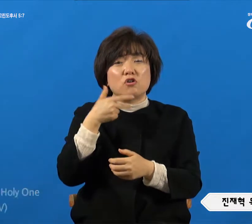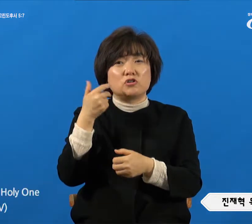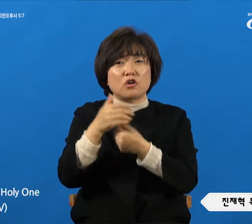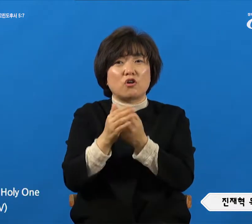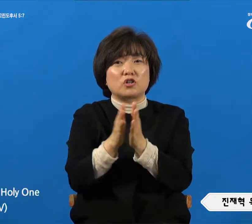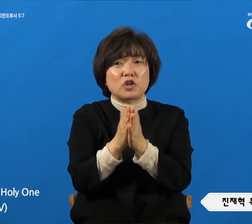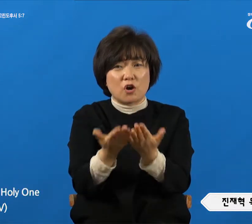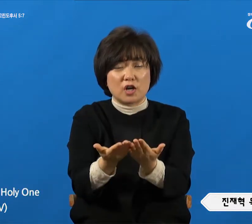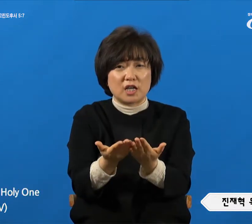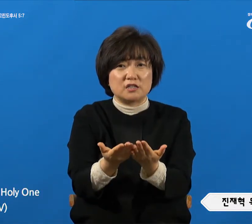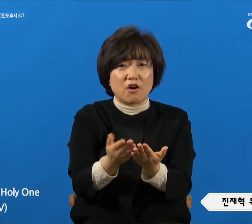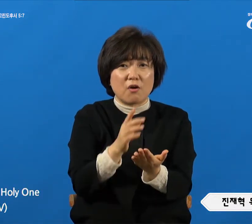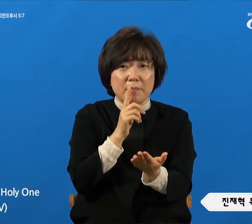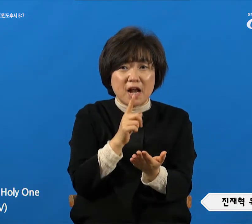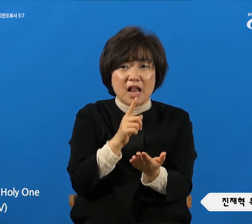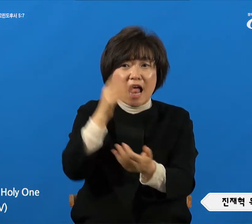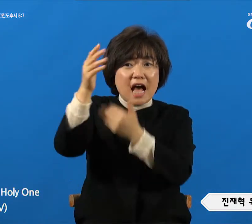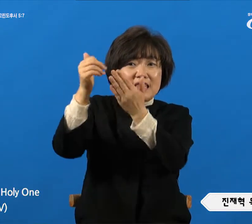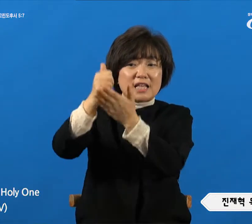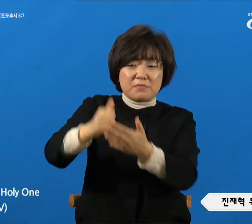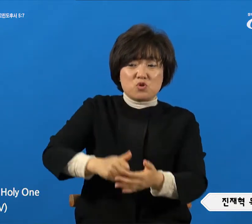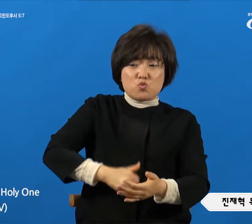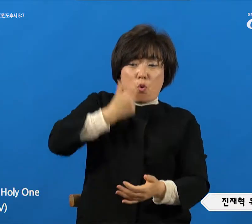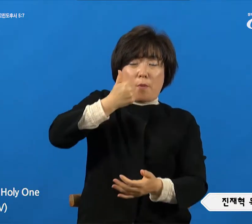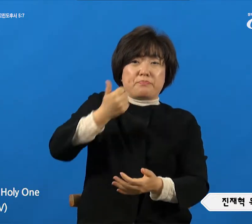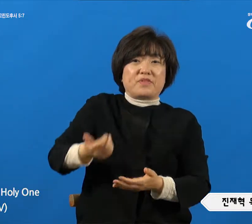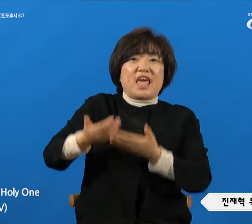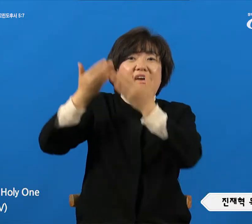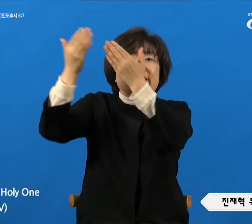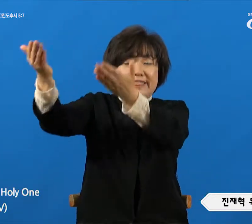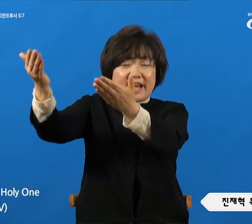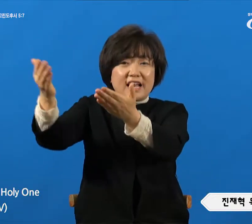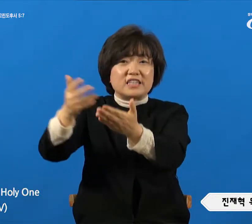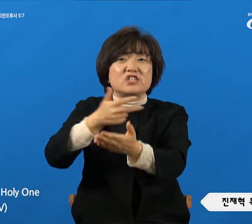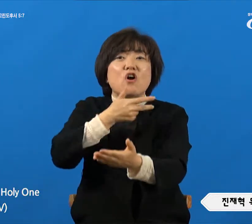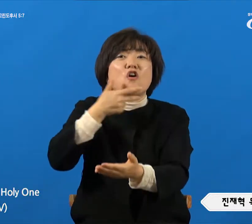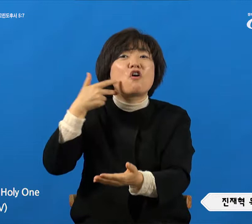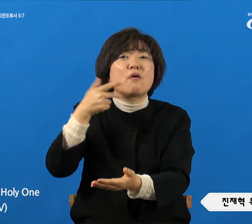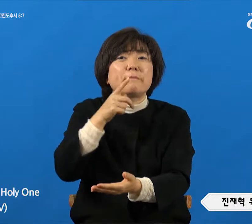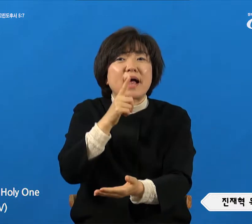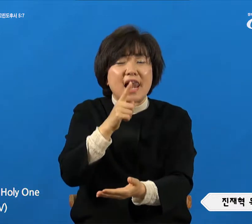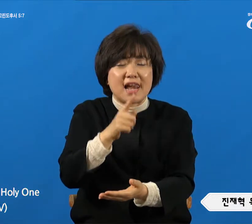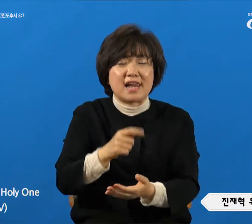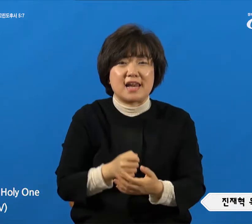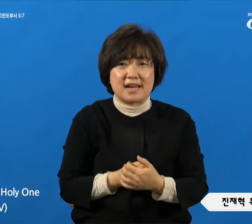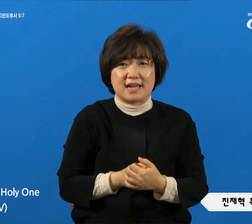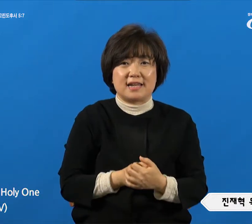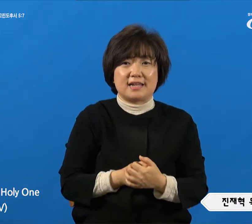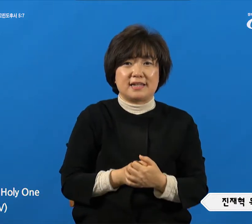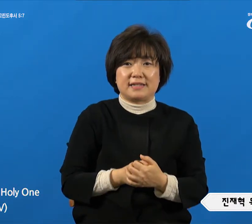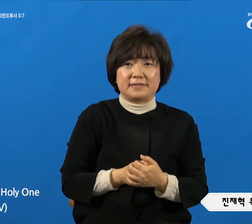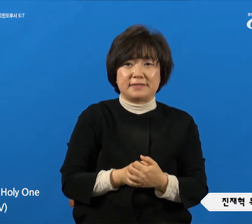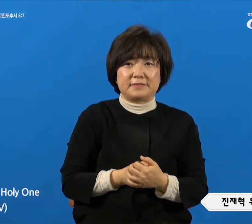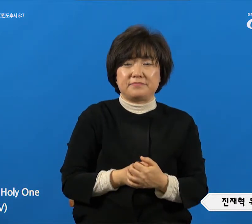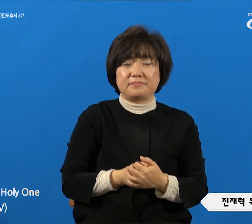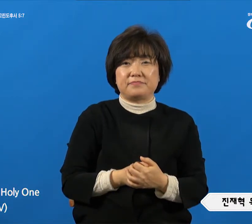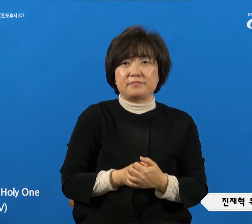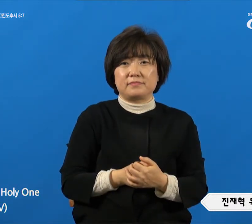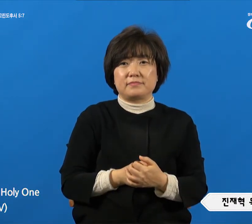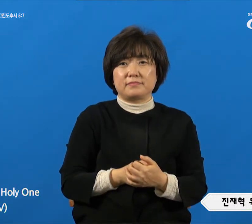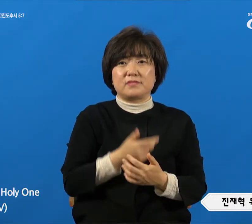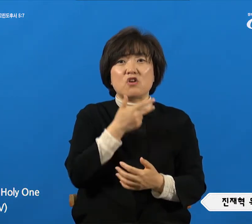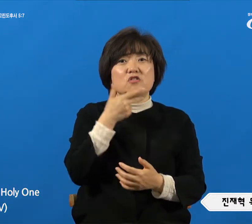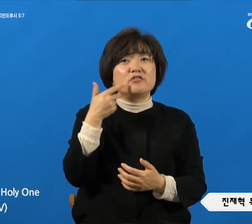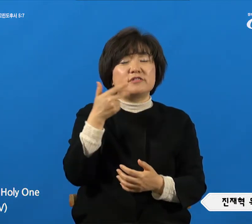제임스 버전에는 이 마지막에 노엽게 하였다는 단어를 이렇게 표현합니다. They limited the Holy One